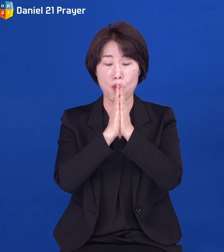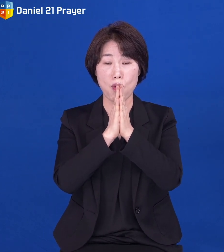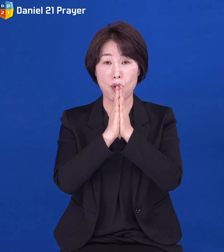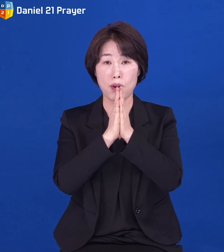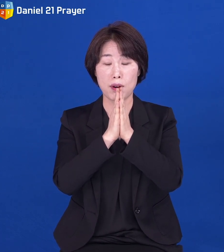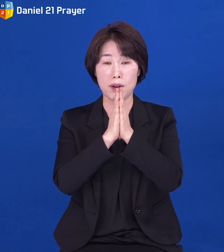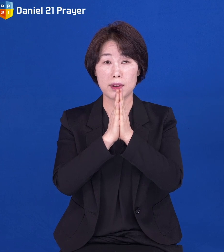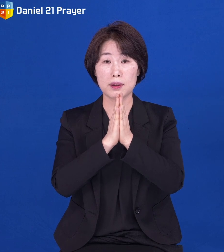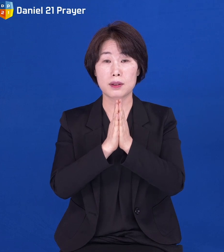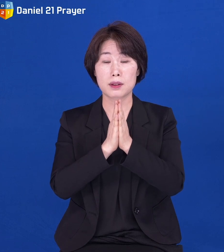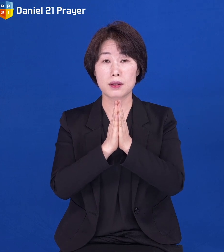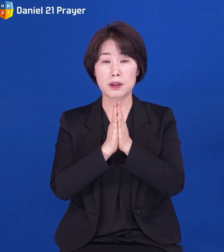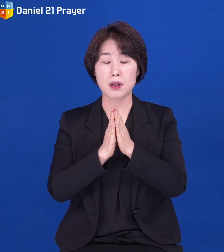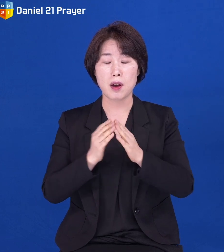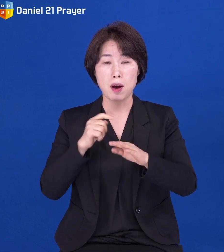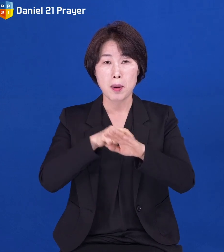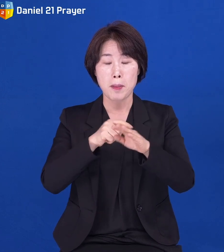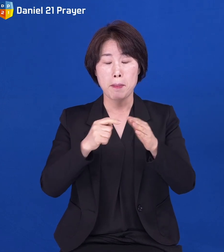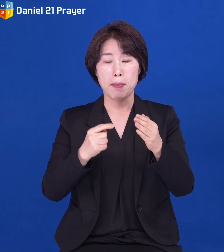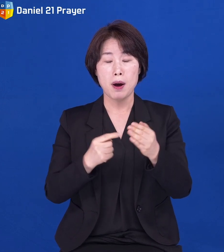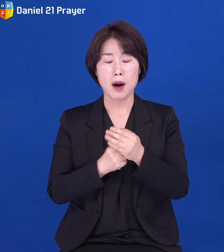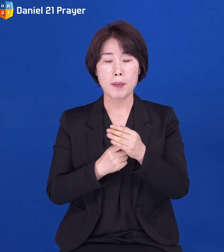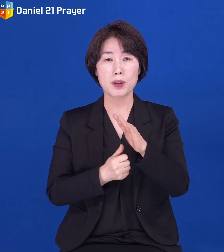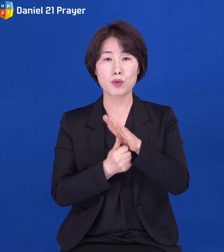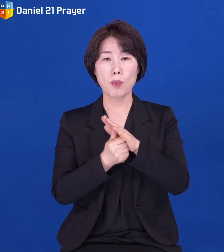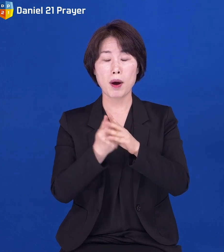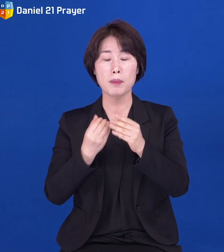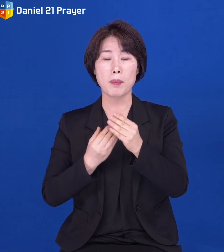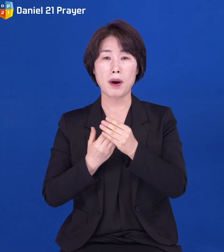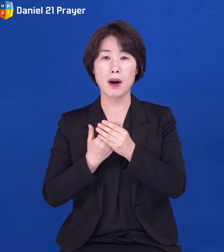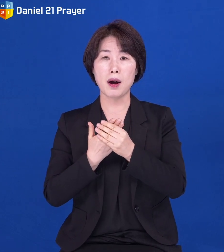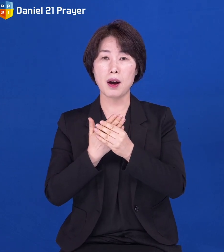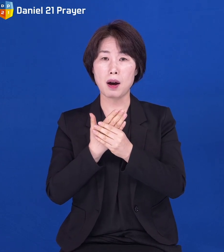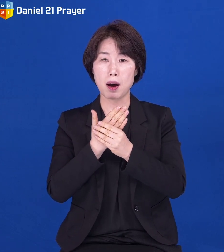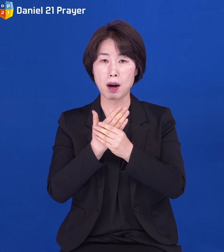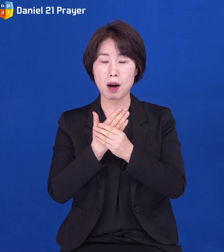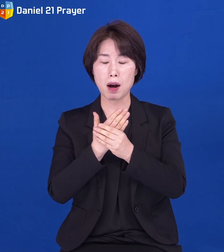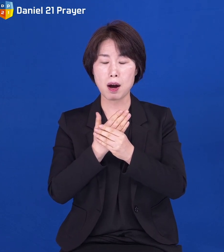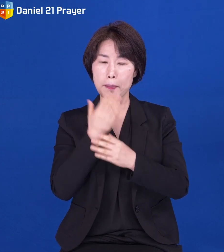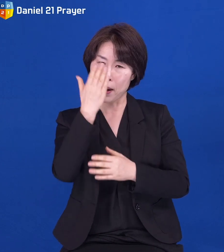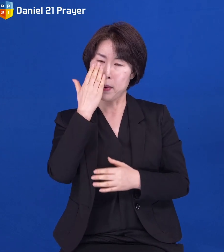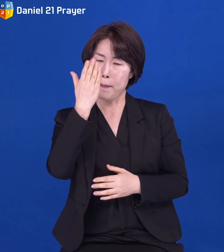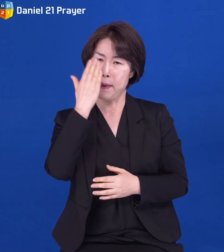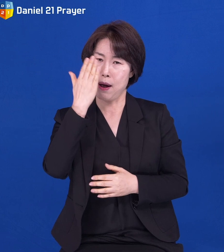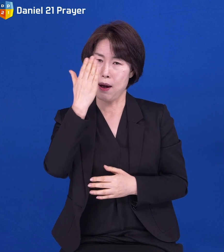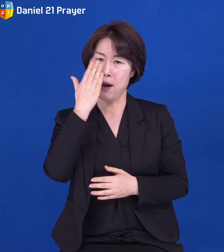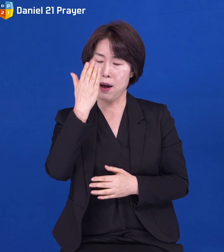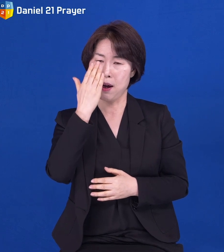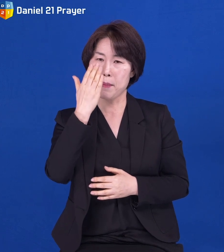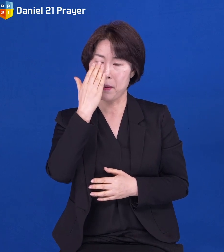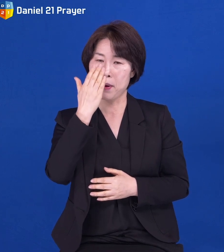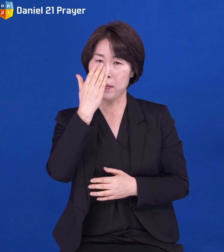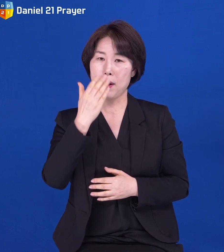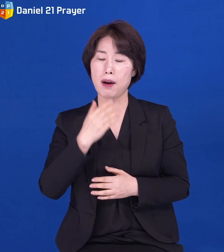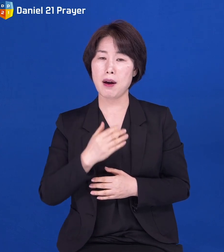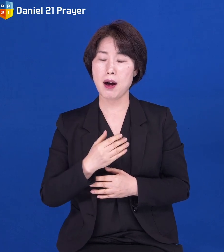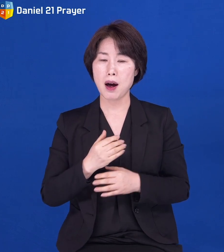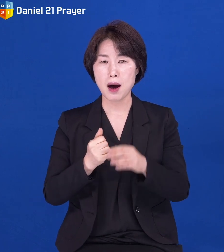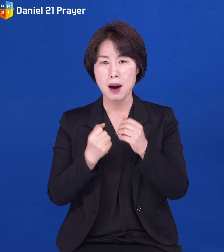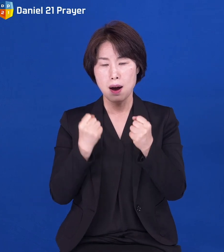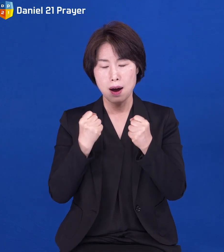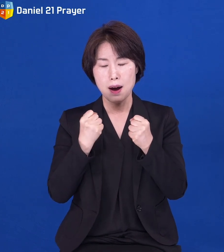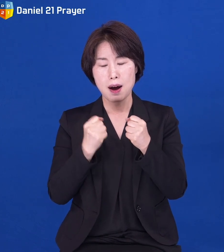너무 이제 될 것 같은 그 소망, 그 믿는 자에게 능치 못할 일이 없잖아요. 그러니까 막 이 속에서 소망이 막